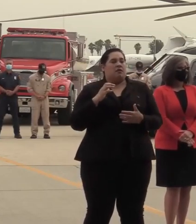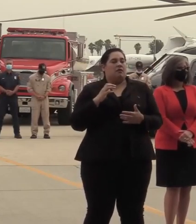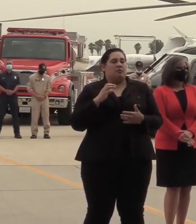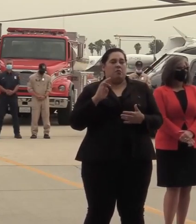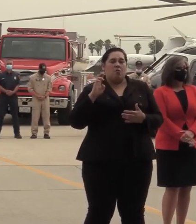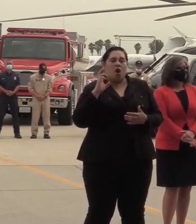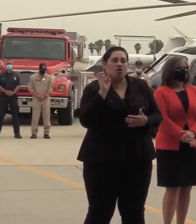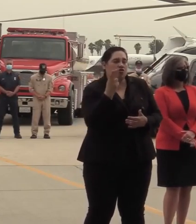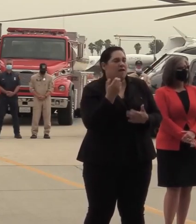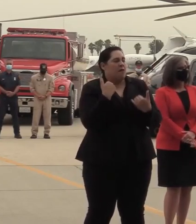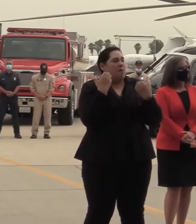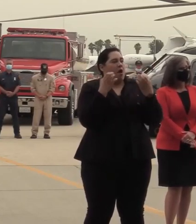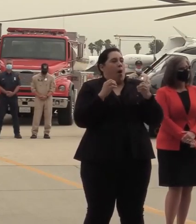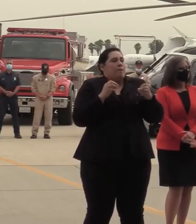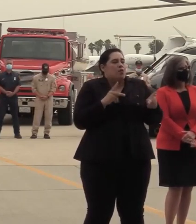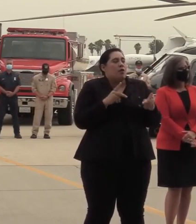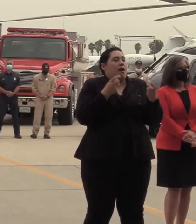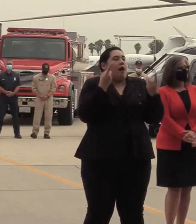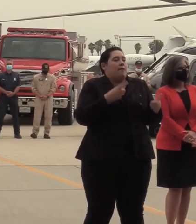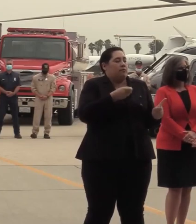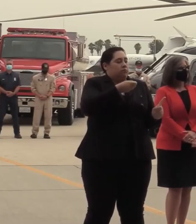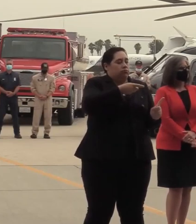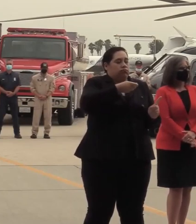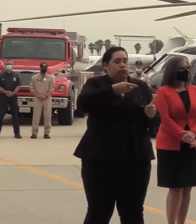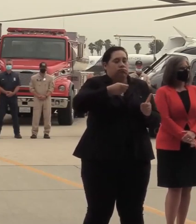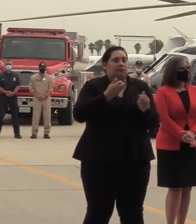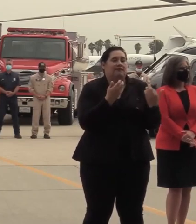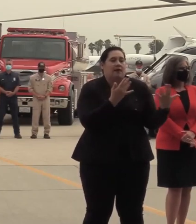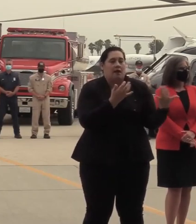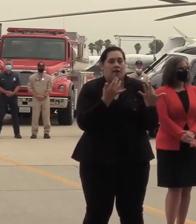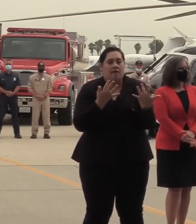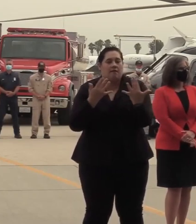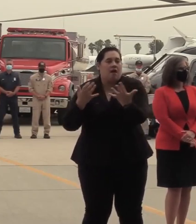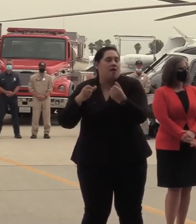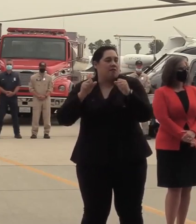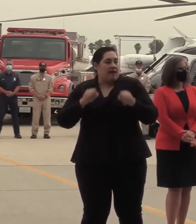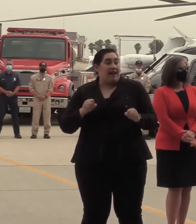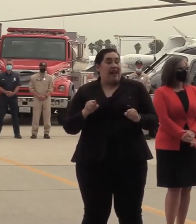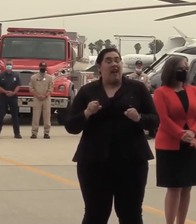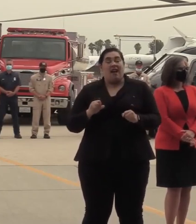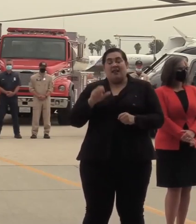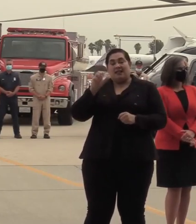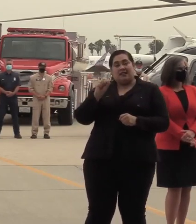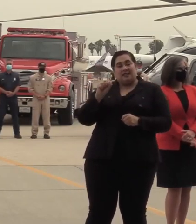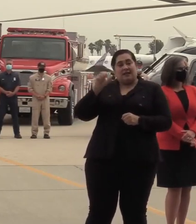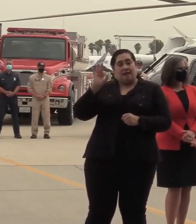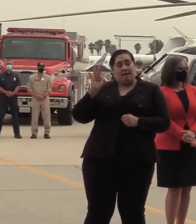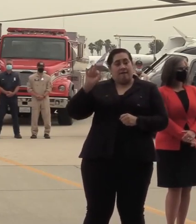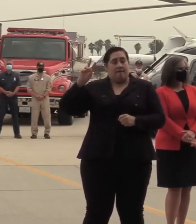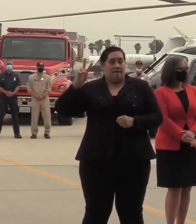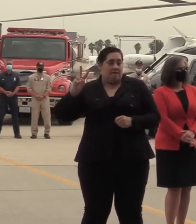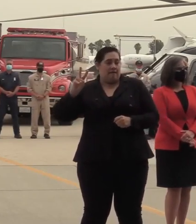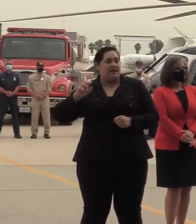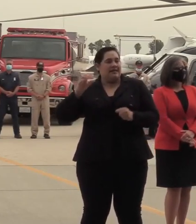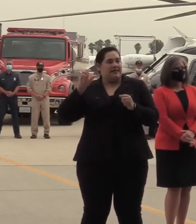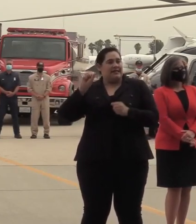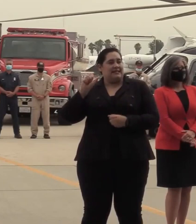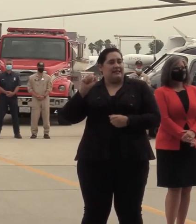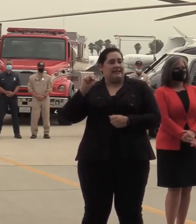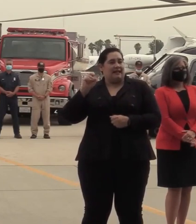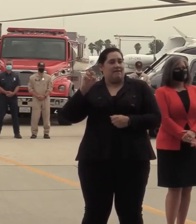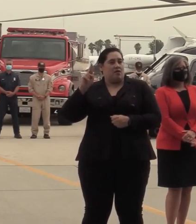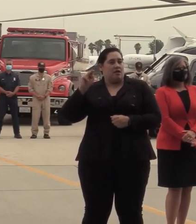muchas oportunidades por estos incendios a estar en el Valle de San Fernando, en el lado oeste